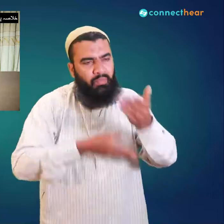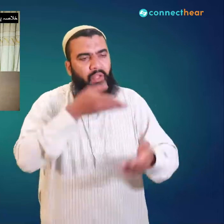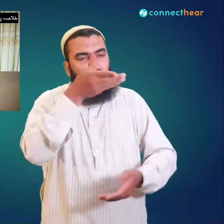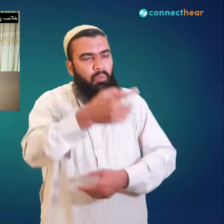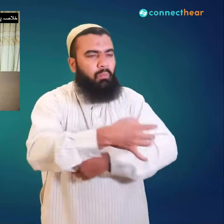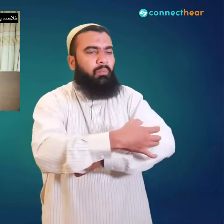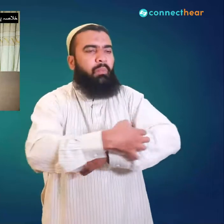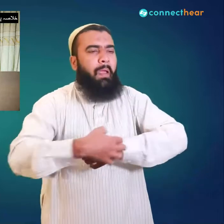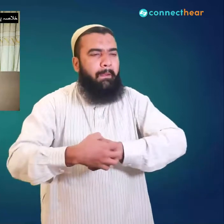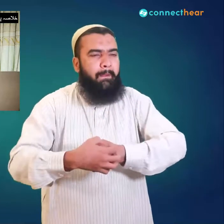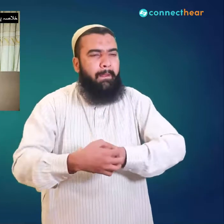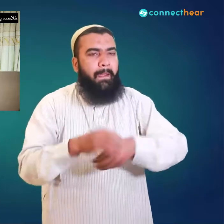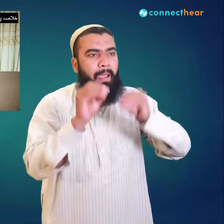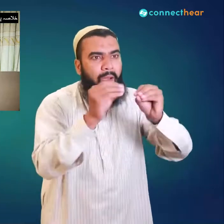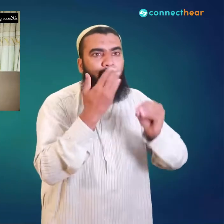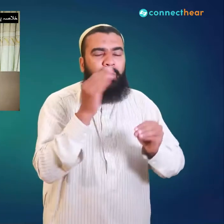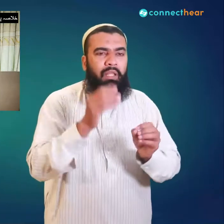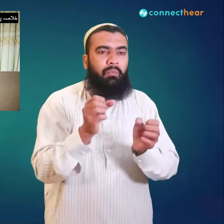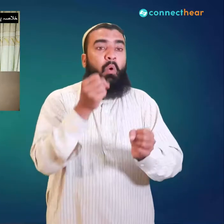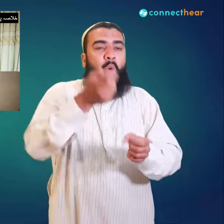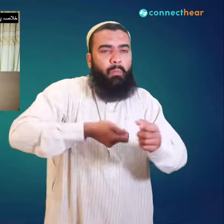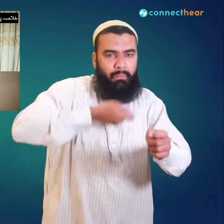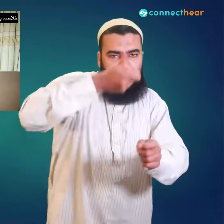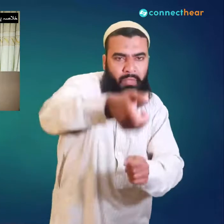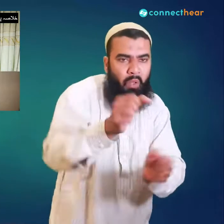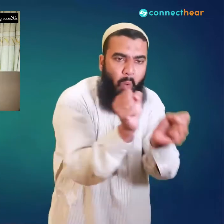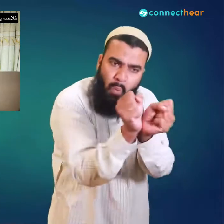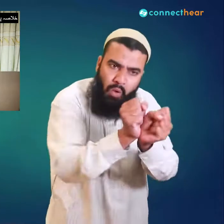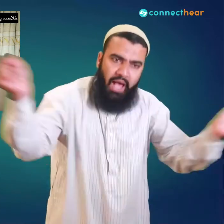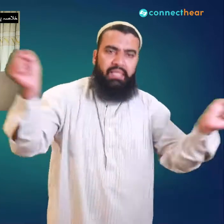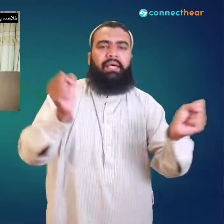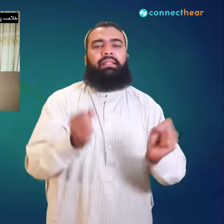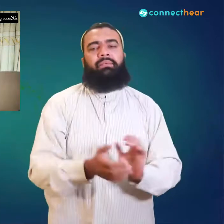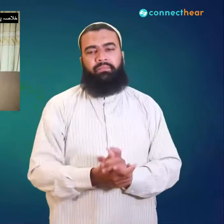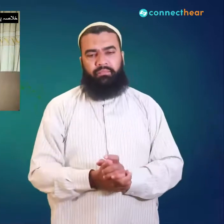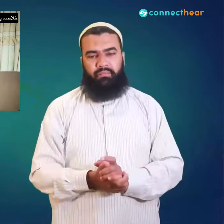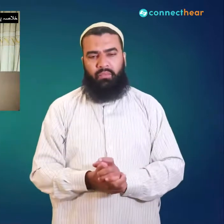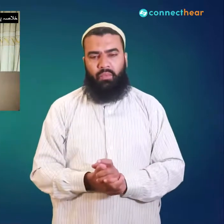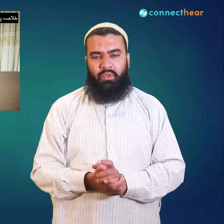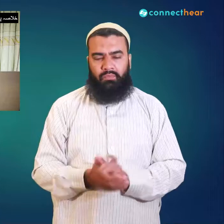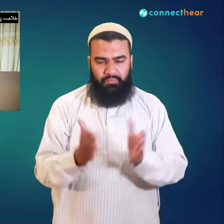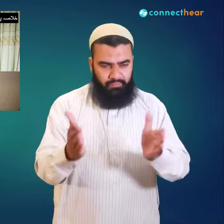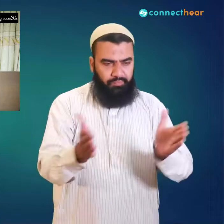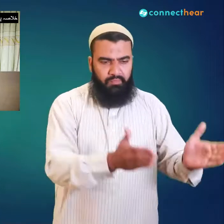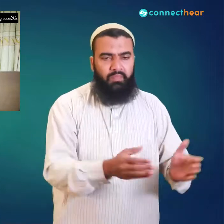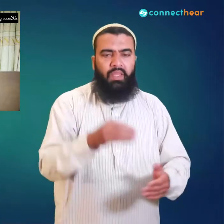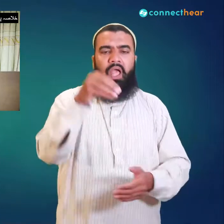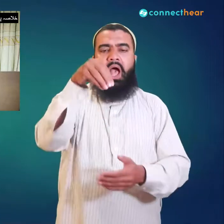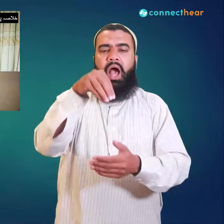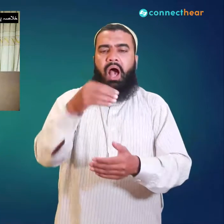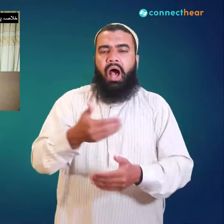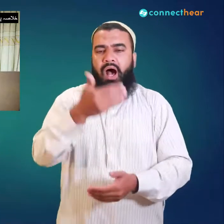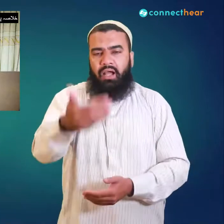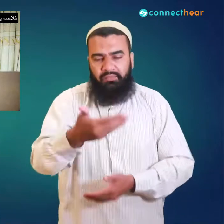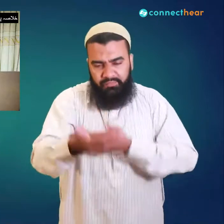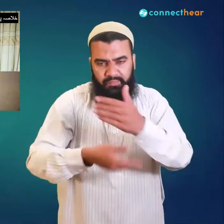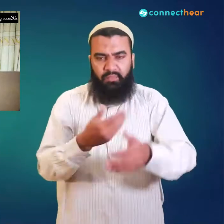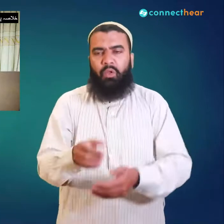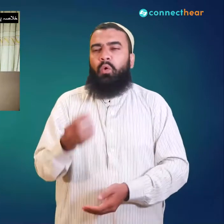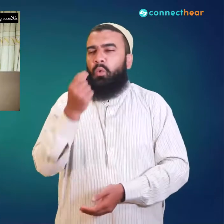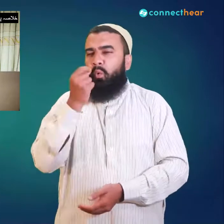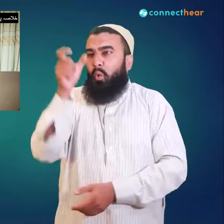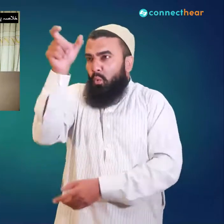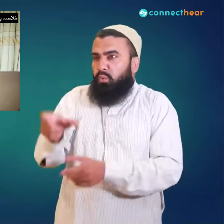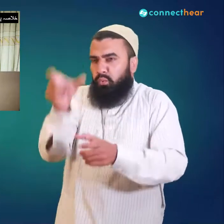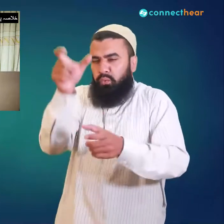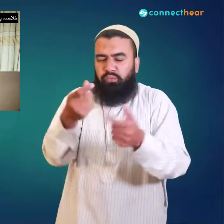تھا۔ نمبر 6، الغارمین، قرض دار کے ہیں، جس کے اوپر قرض ہے، وہ نادار ہے اور وہ